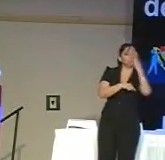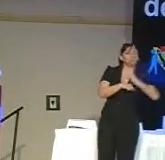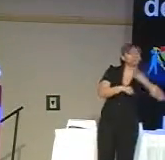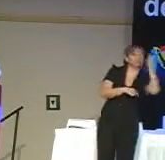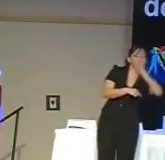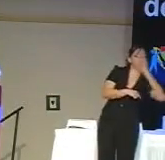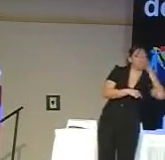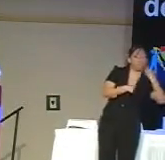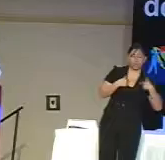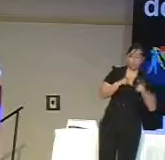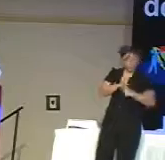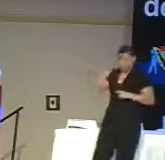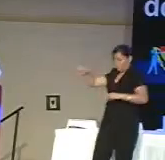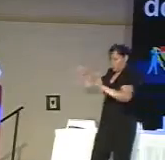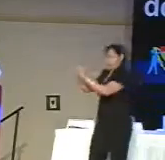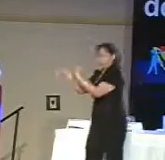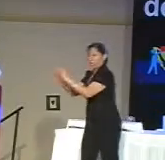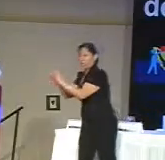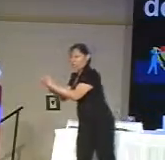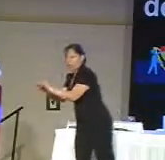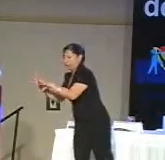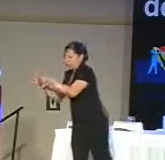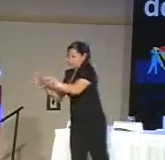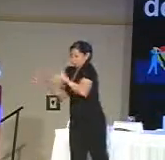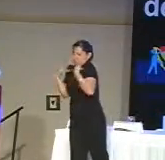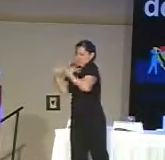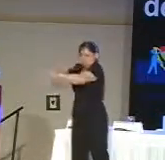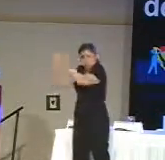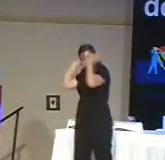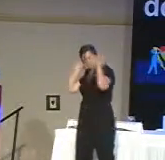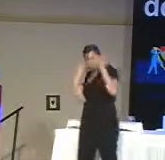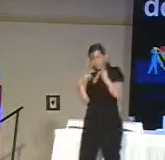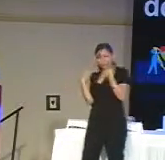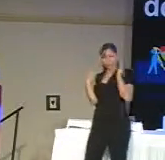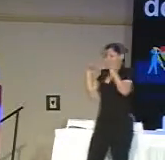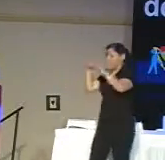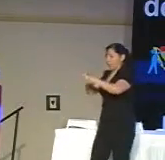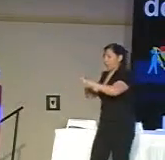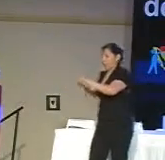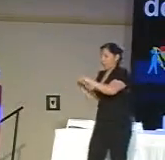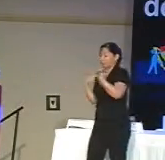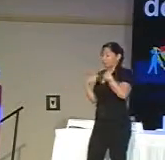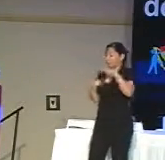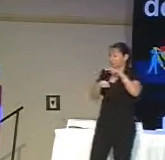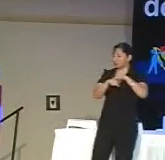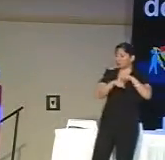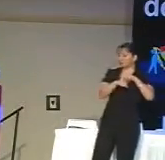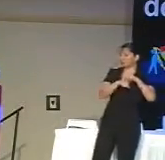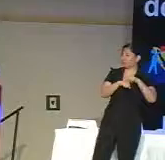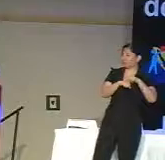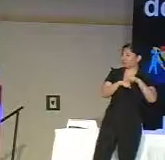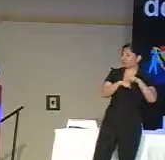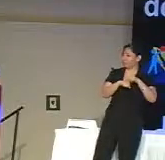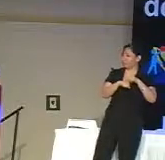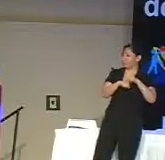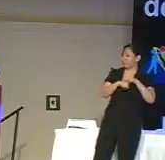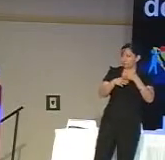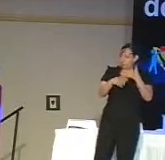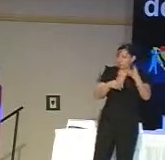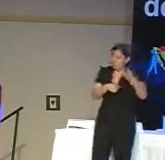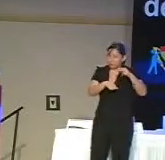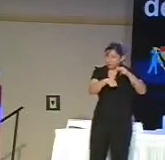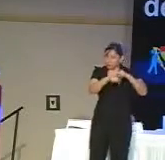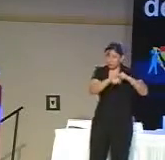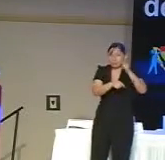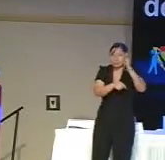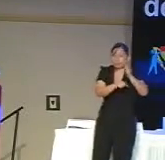médica. Sin embargo, es la educación para la salud uno de los elementos centrales en la estrategia